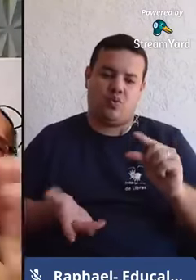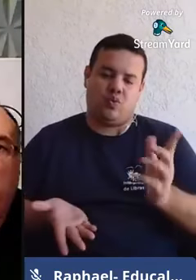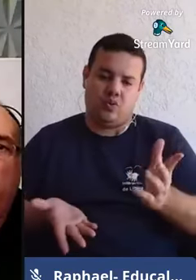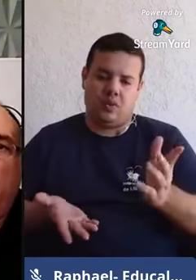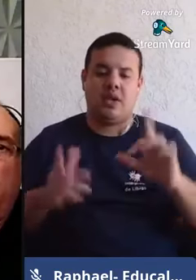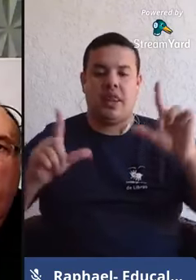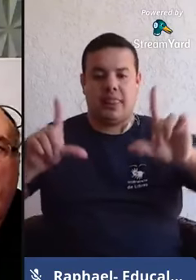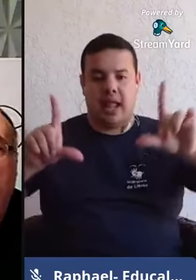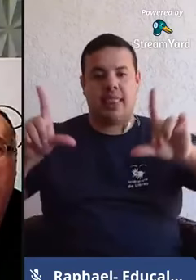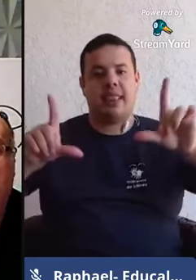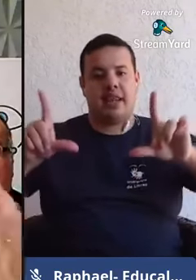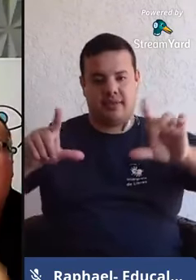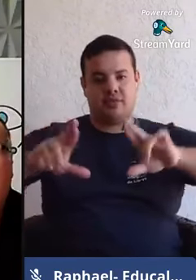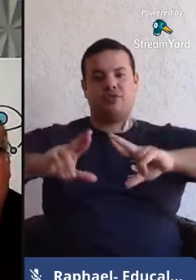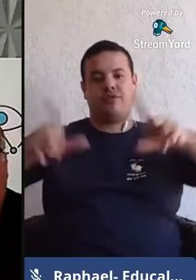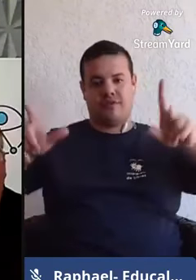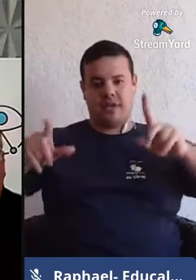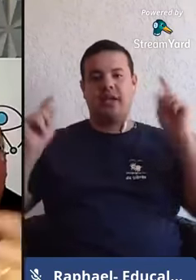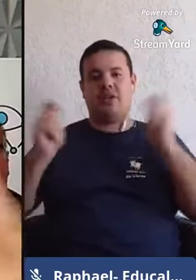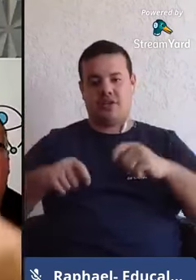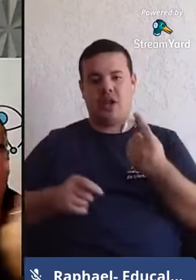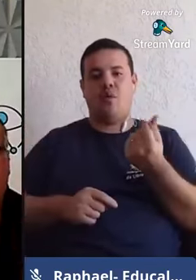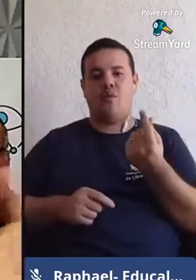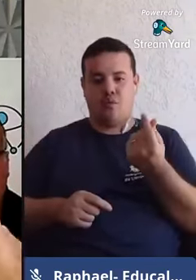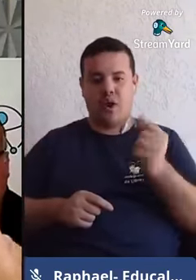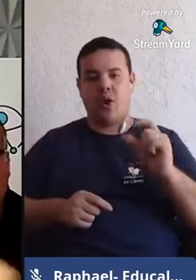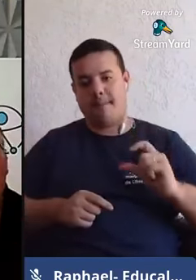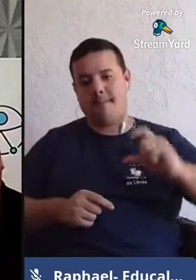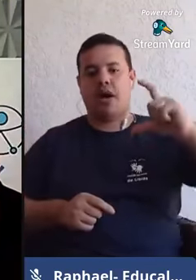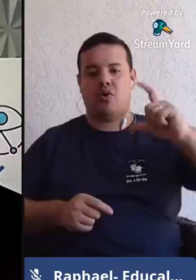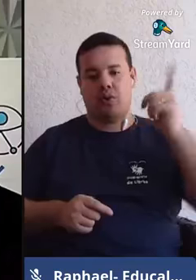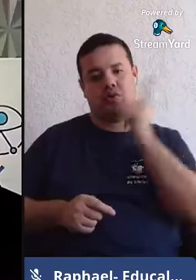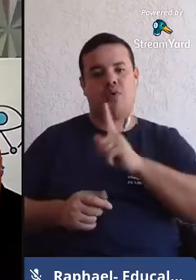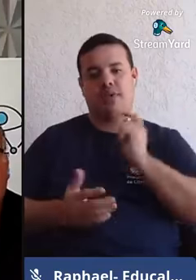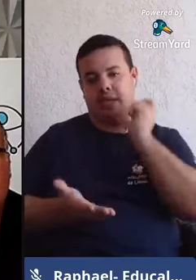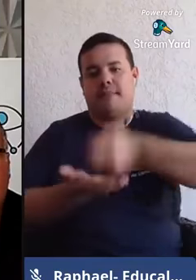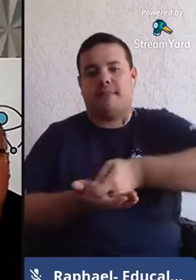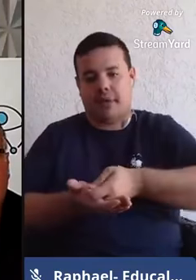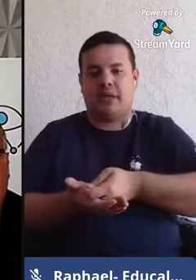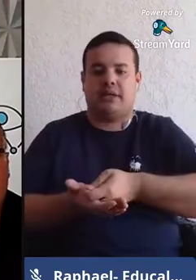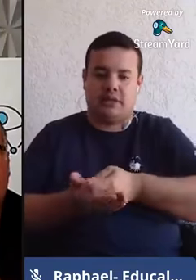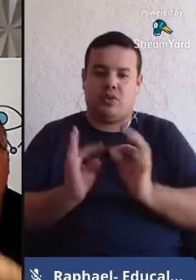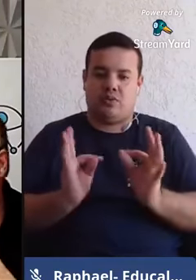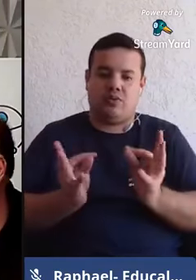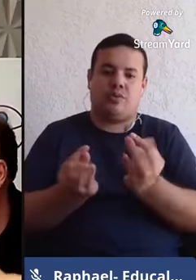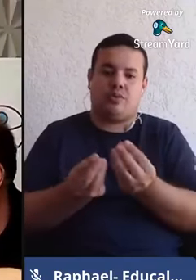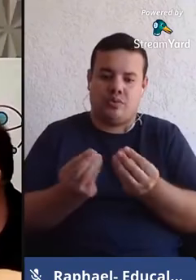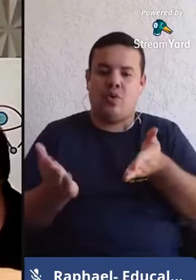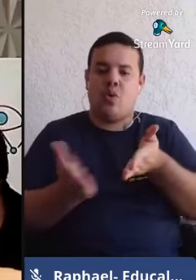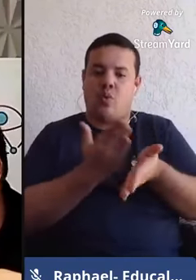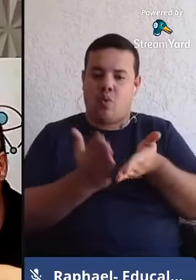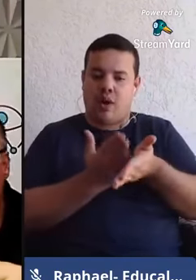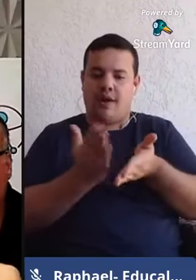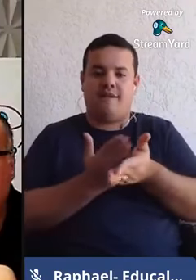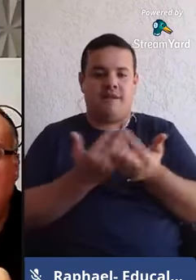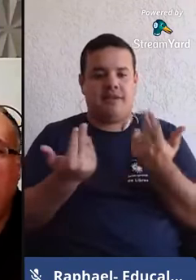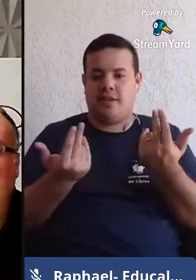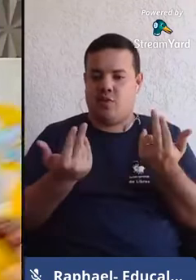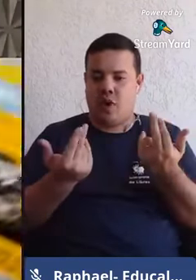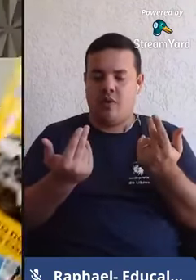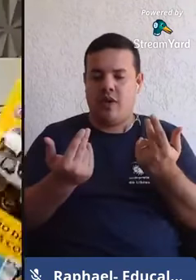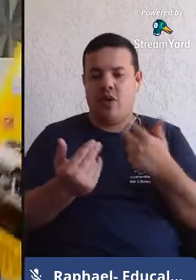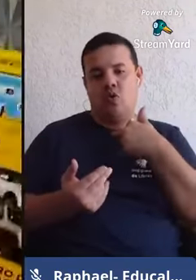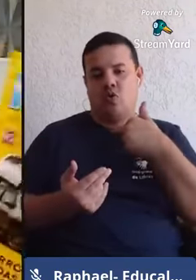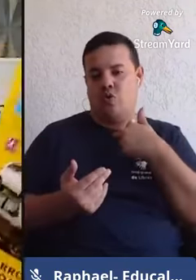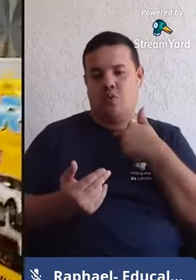não, lá você consegue cobrar um valor legal que pague a sua estrutura. A mesma coisa acontece com a revista. Eu não posso deixar de ter a revista